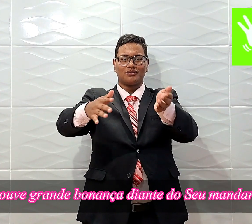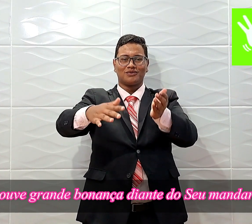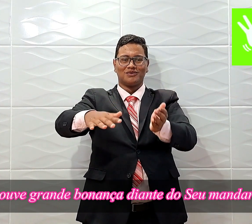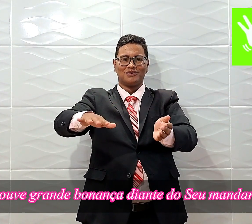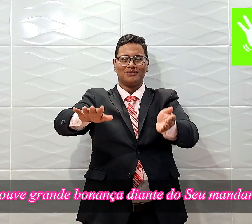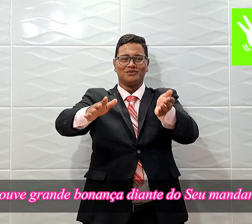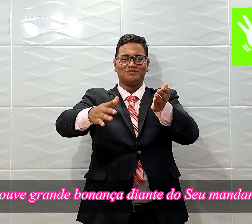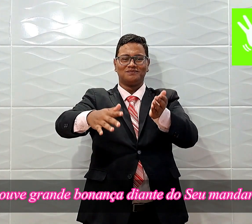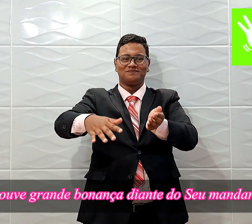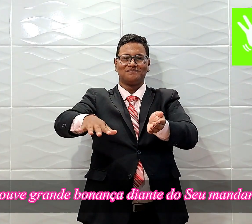mandar